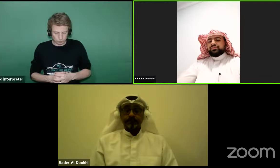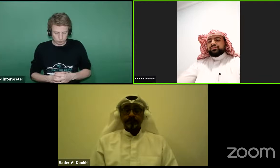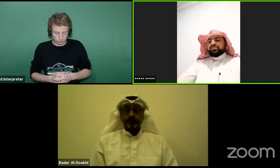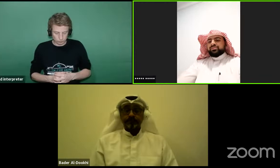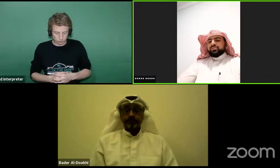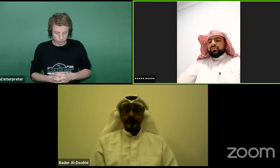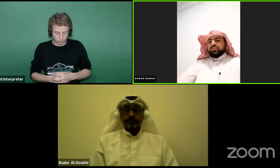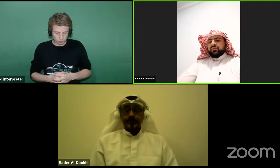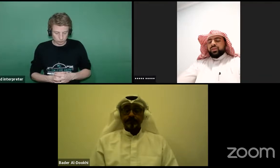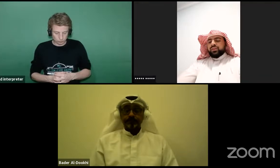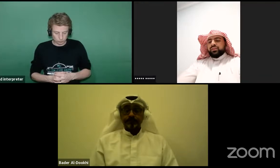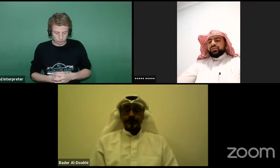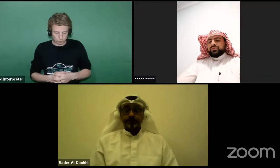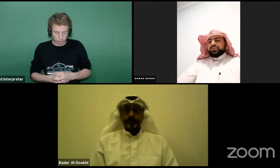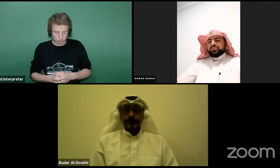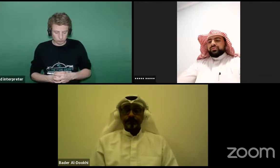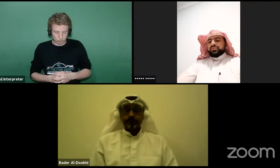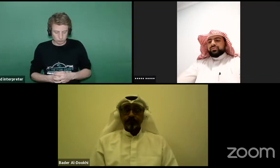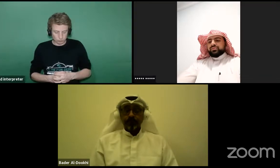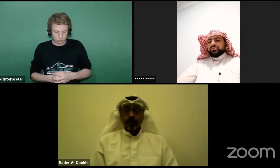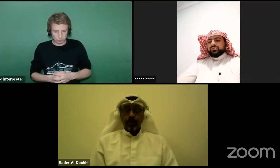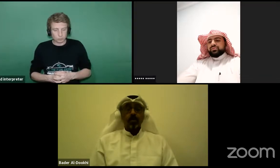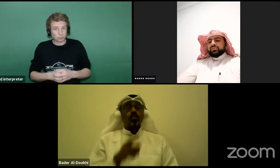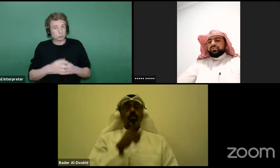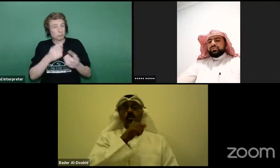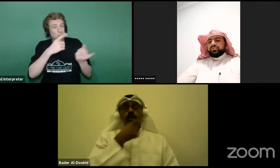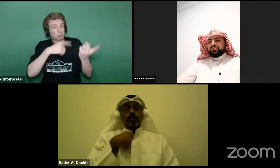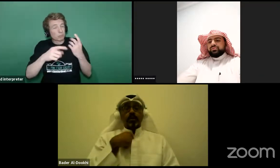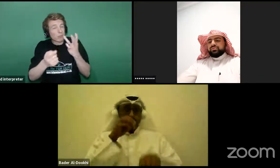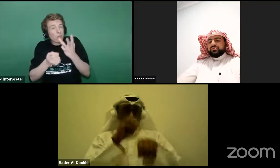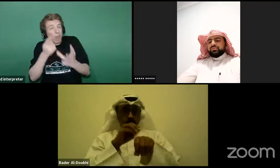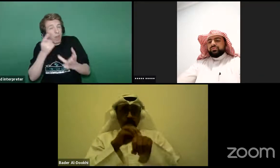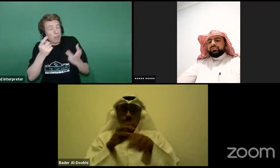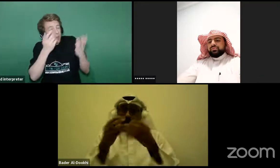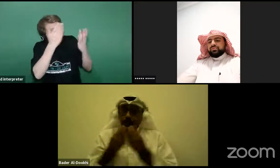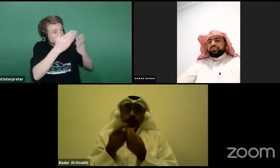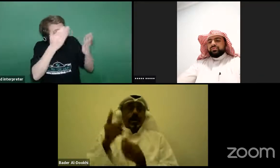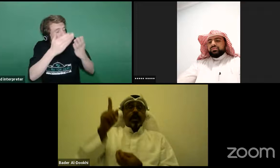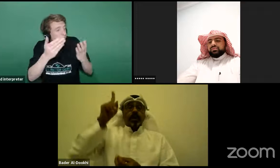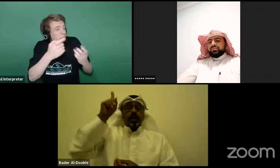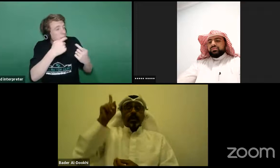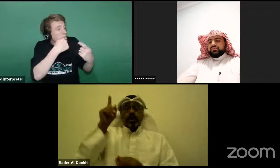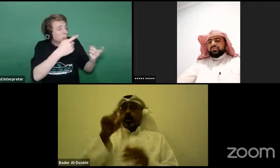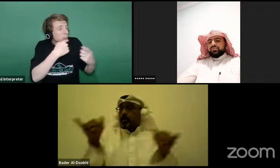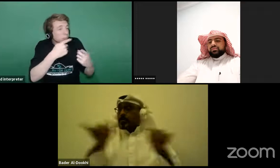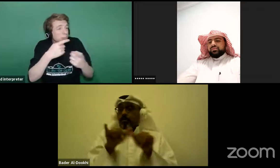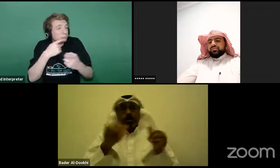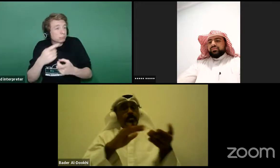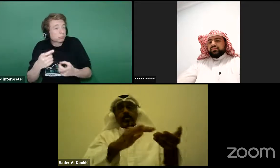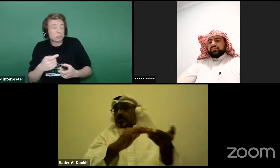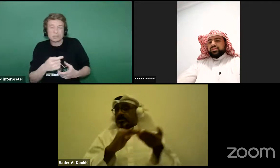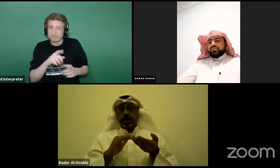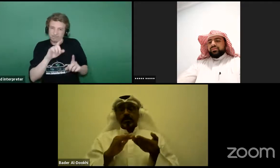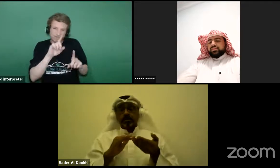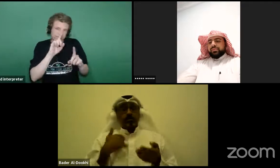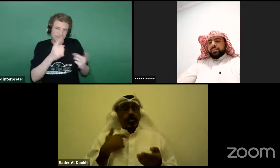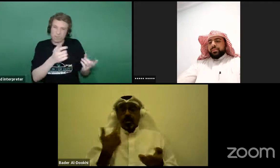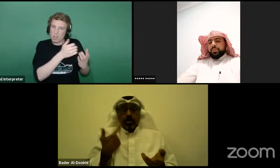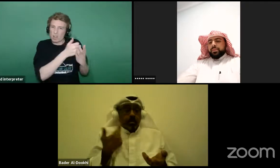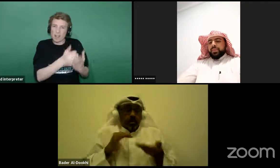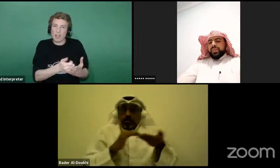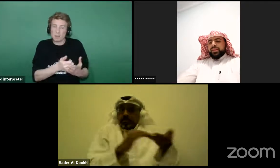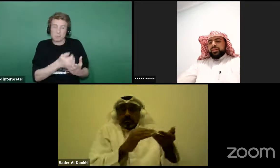ينصرون. And those whom you call upon besides Allah cannot help you, nor can they help themselves.